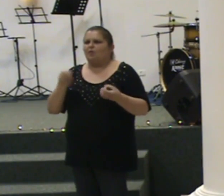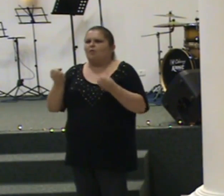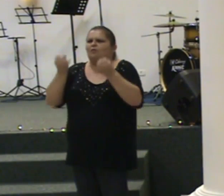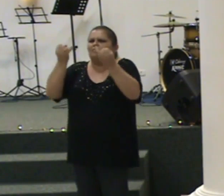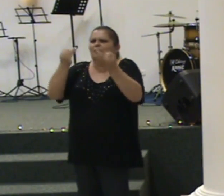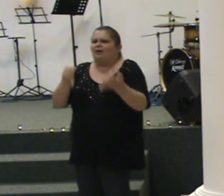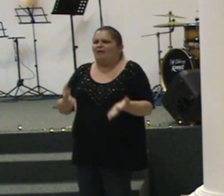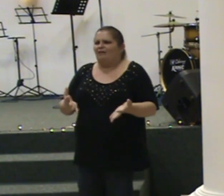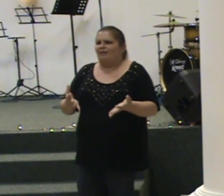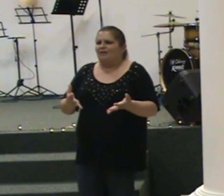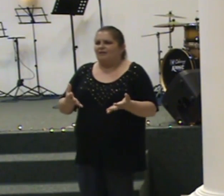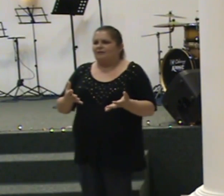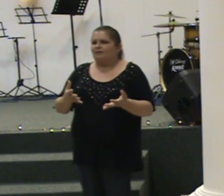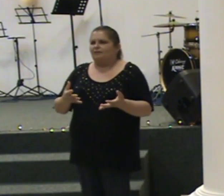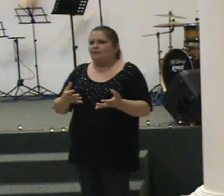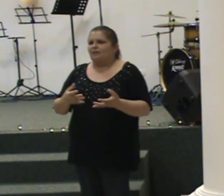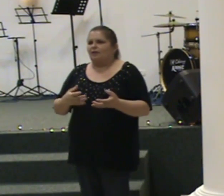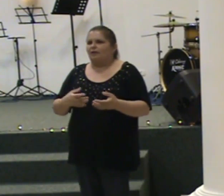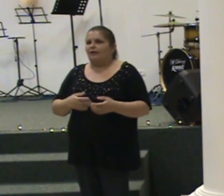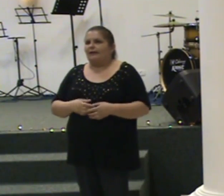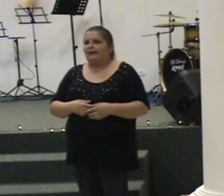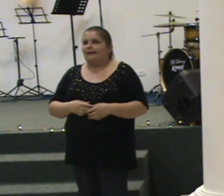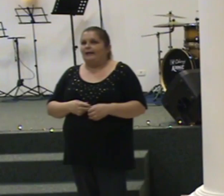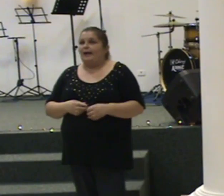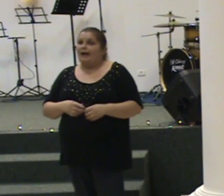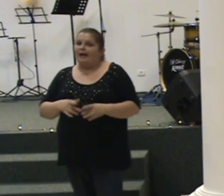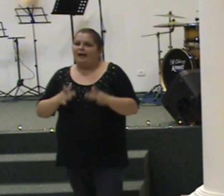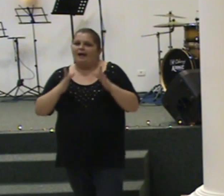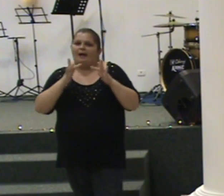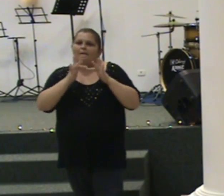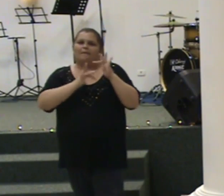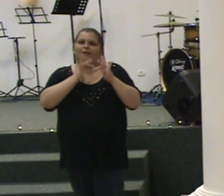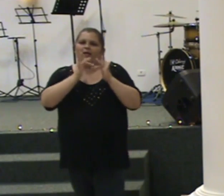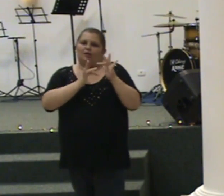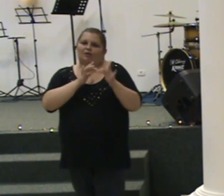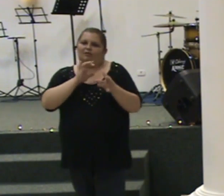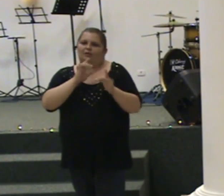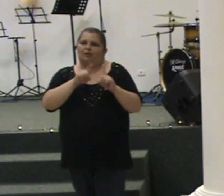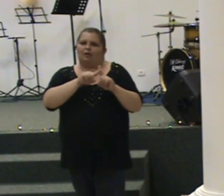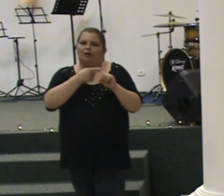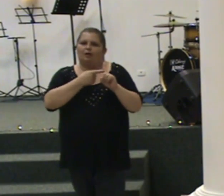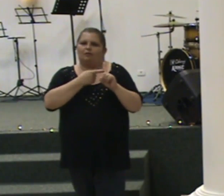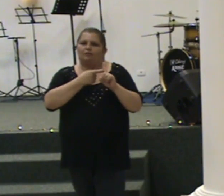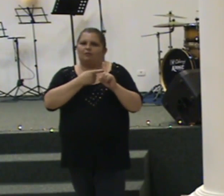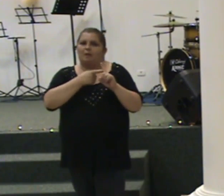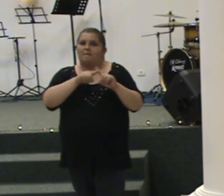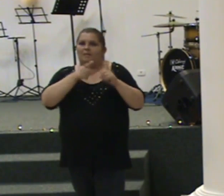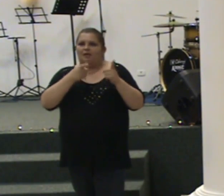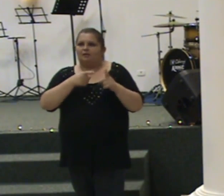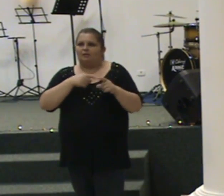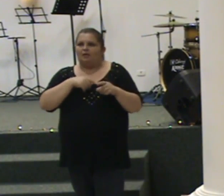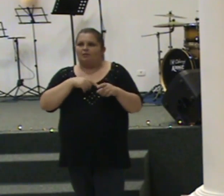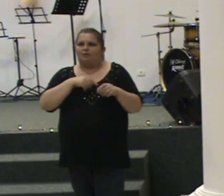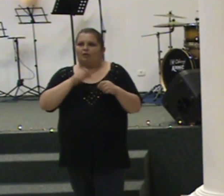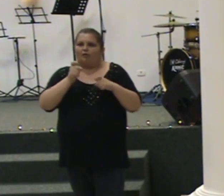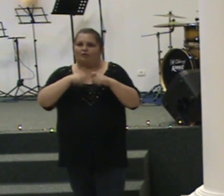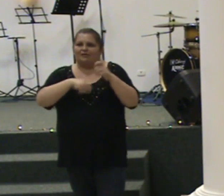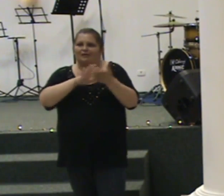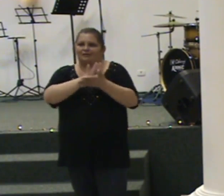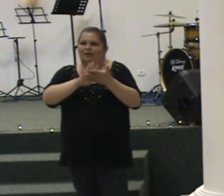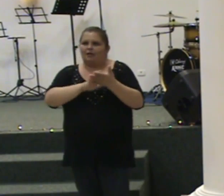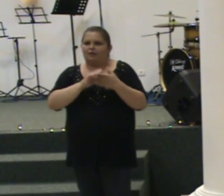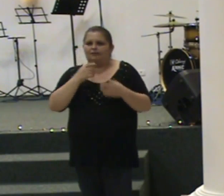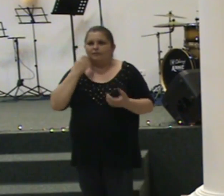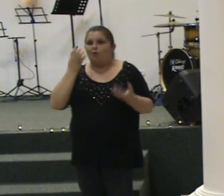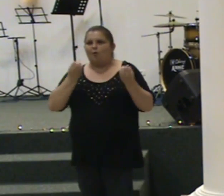falar que a minha noiva está grávida, né, sem ter sido minha mulher? Então,